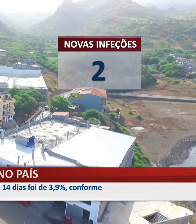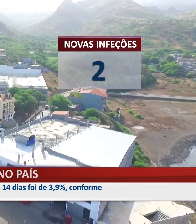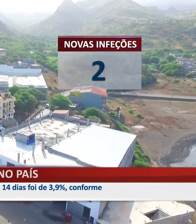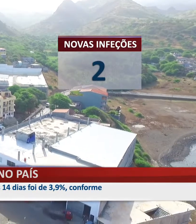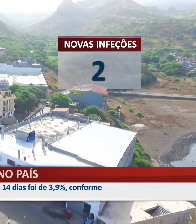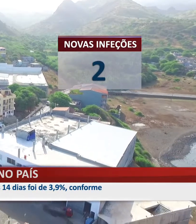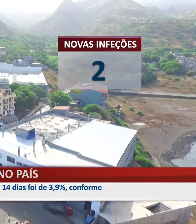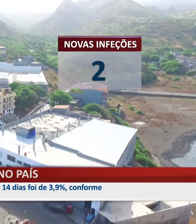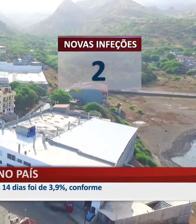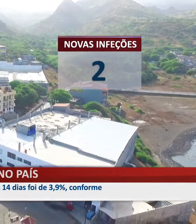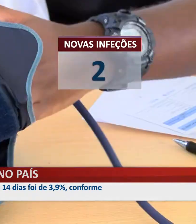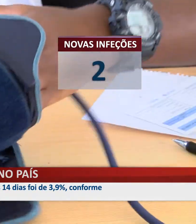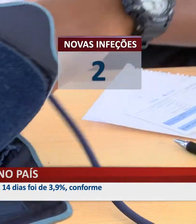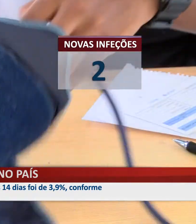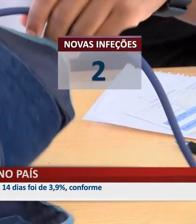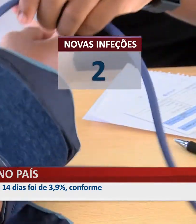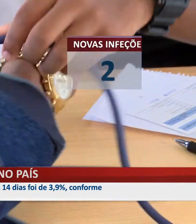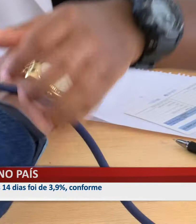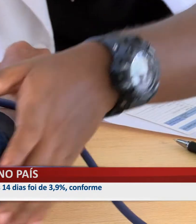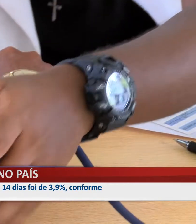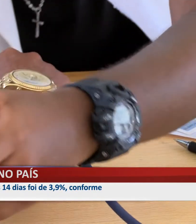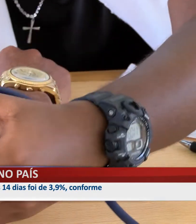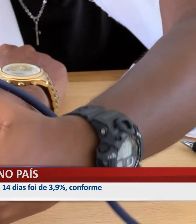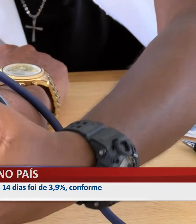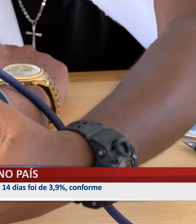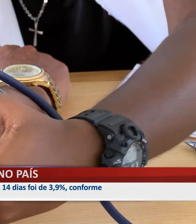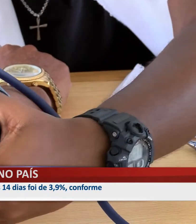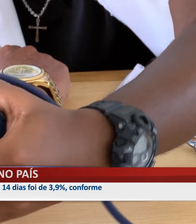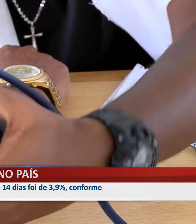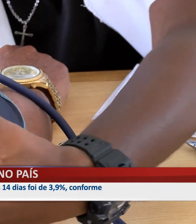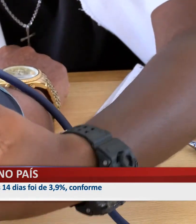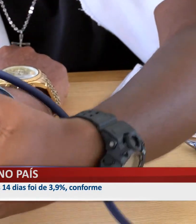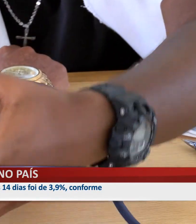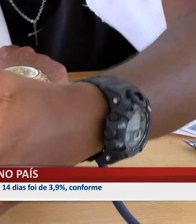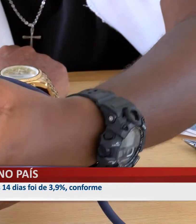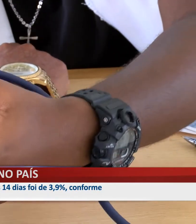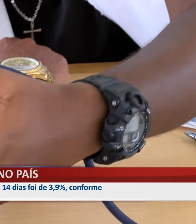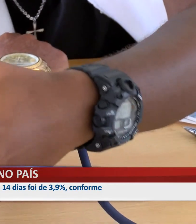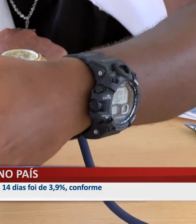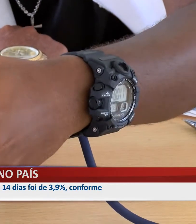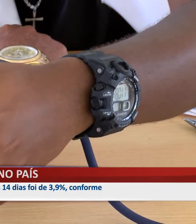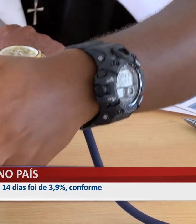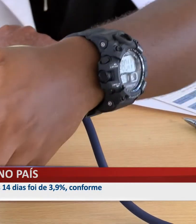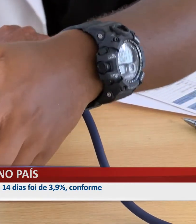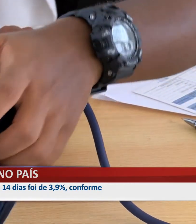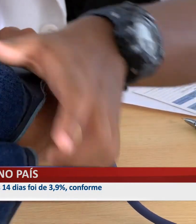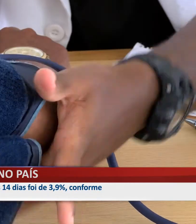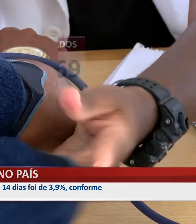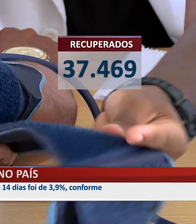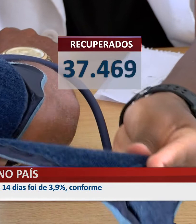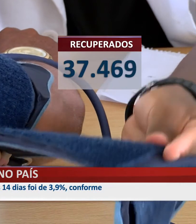Santo Antão e 2 na Ilha do Maio. Também 17 pessoas recuperaram da doença, elevando